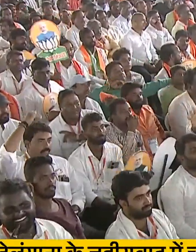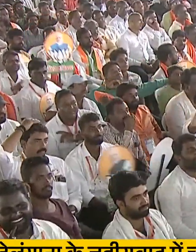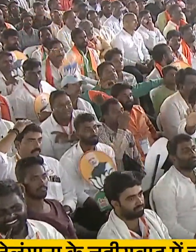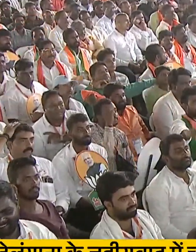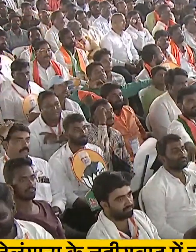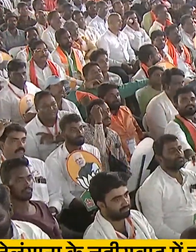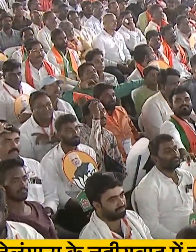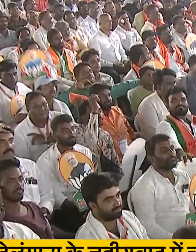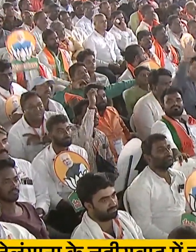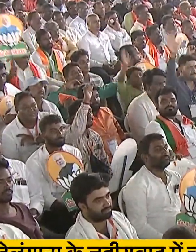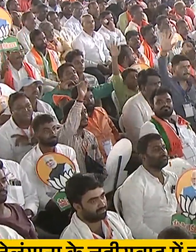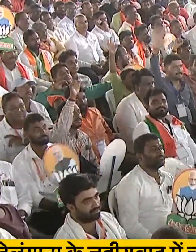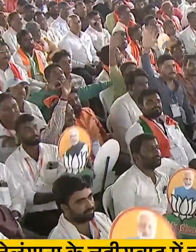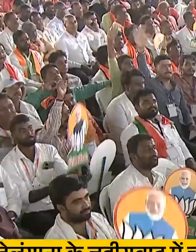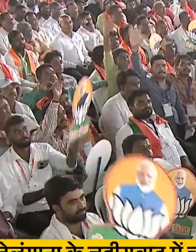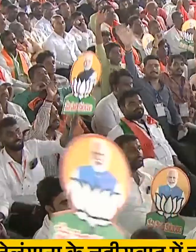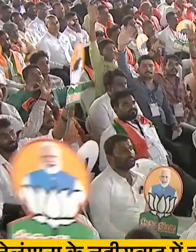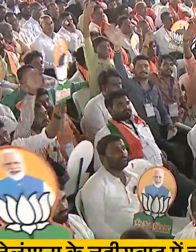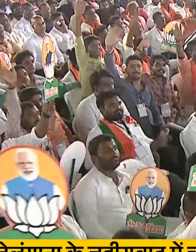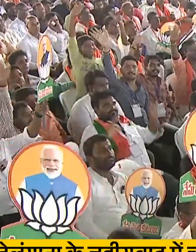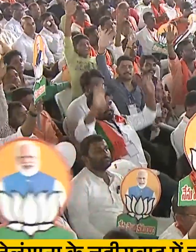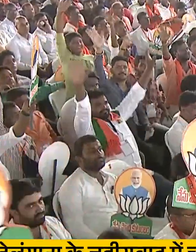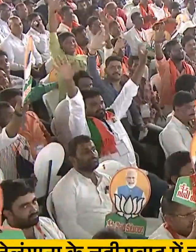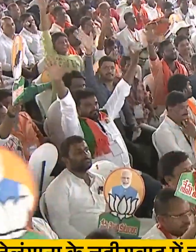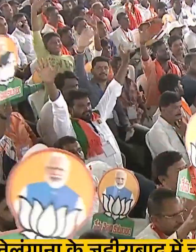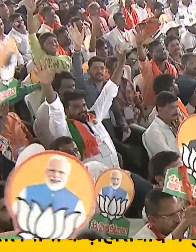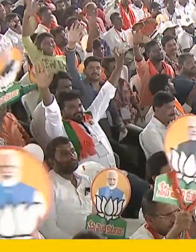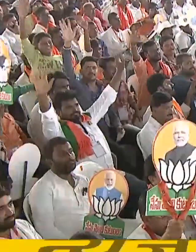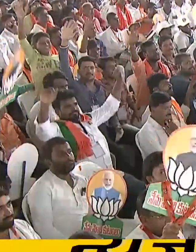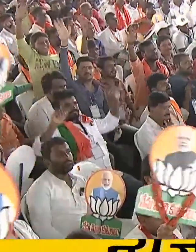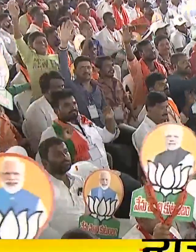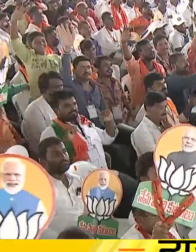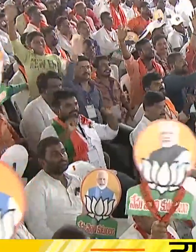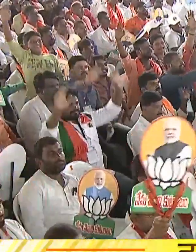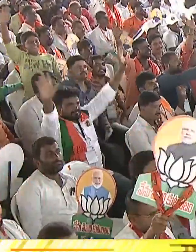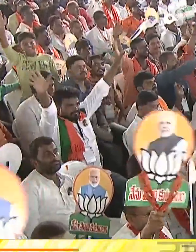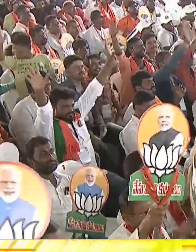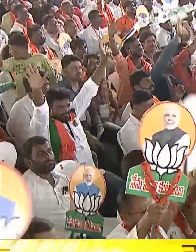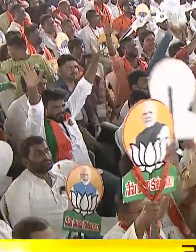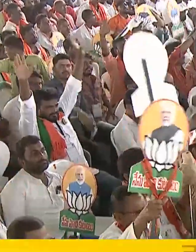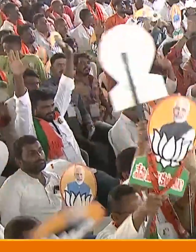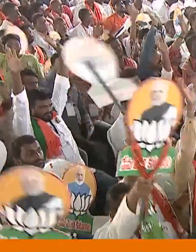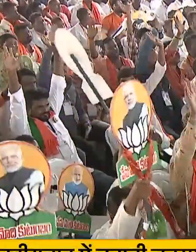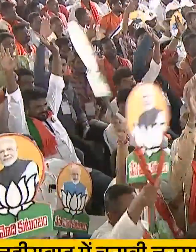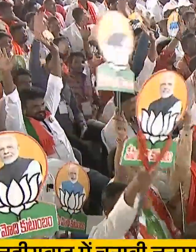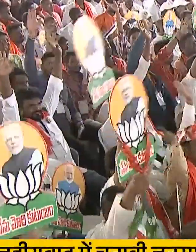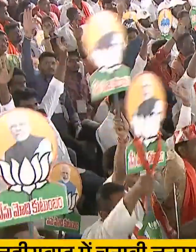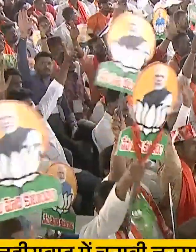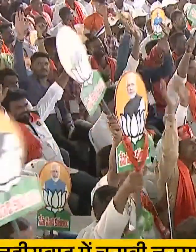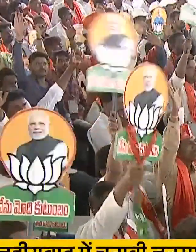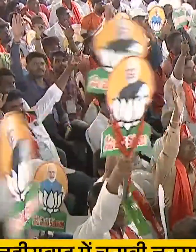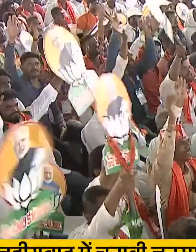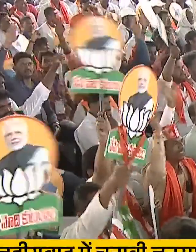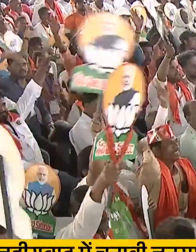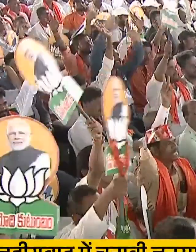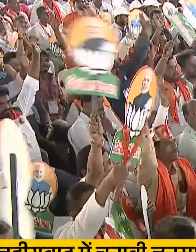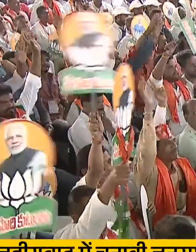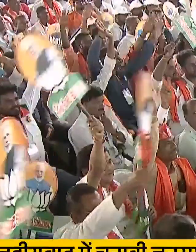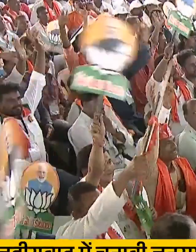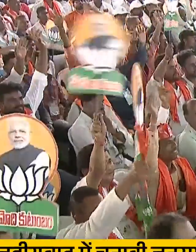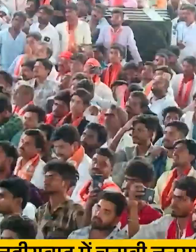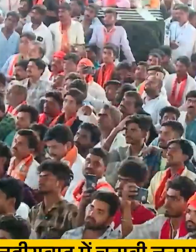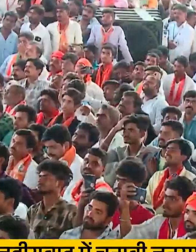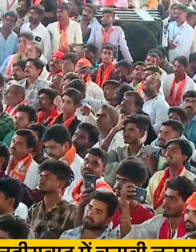ఢిల్లీలో జరిగిన మద్యం కుంభకోణంలో ఏ రకంగా ఒక పార్టీ అవినీతికి పాల్పడితే ఆ పార్టీతో కలిసి